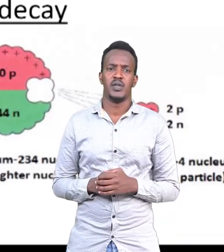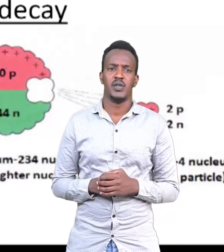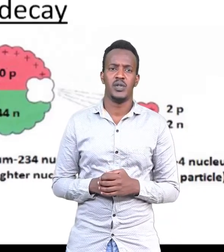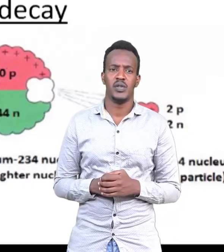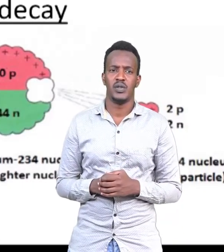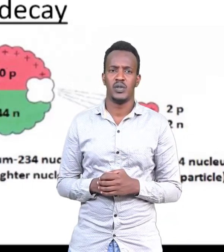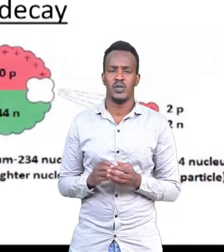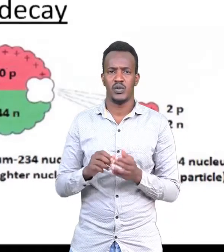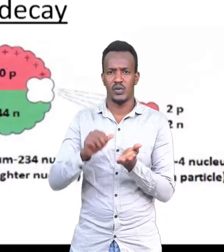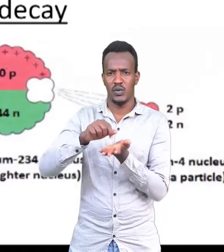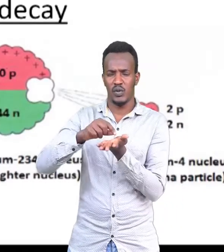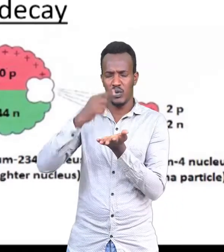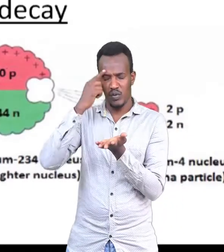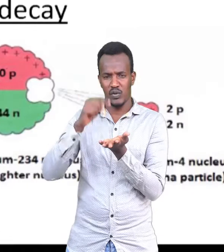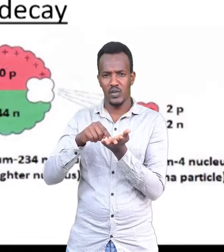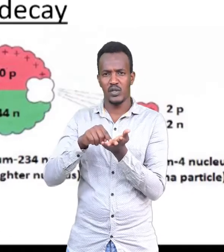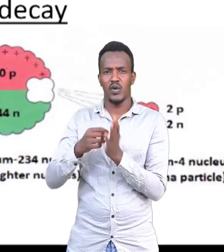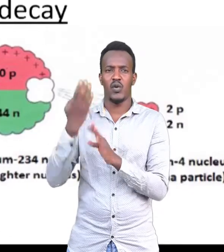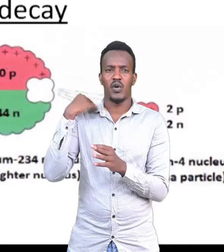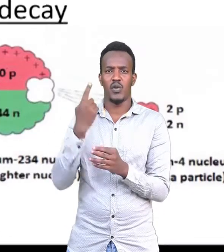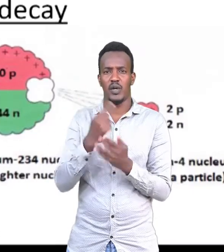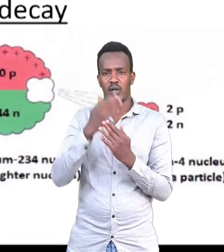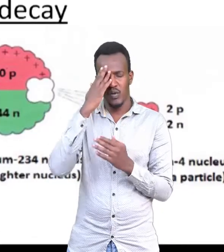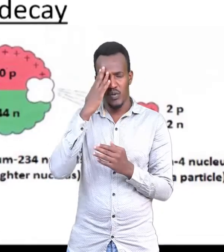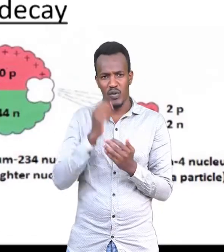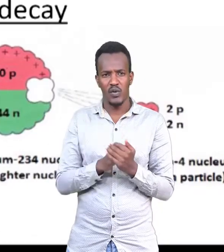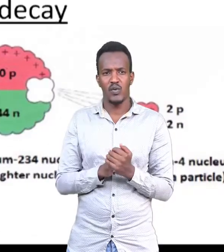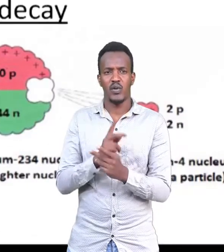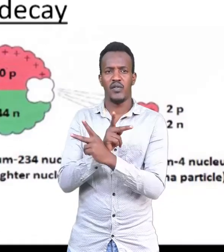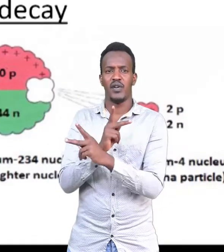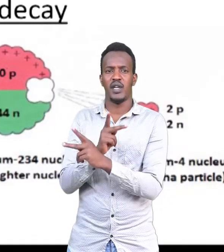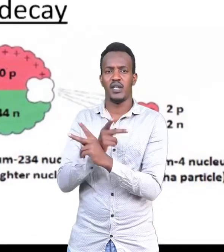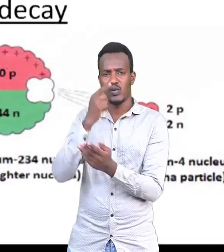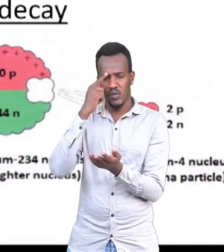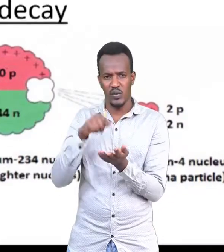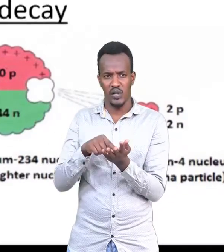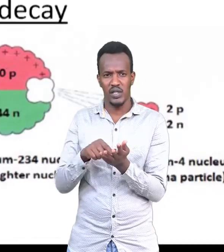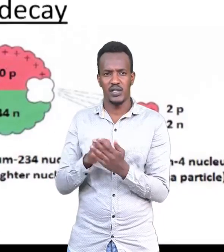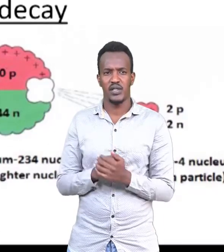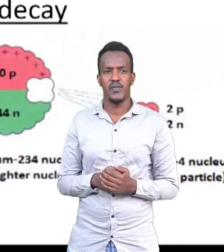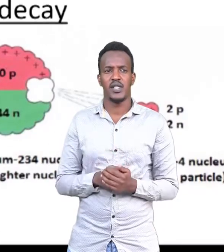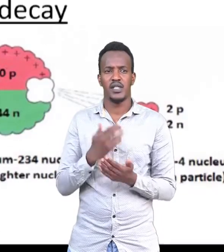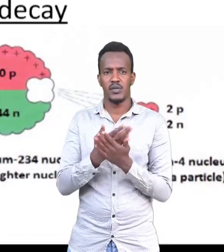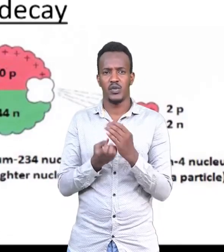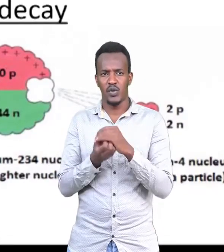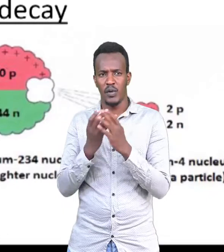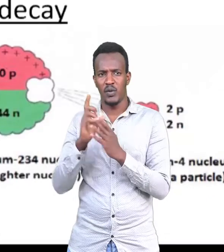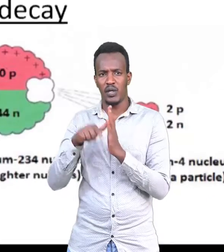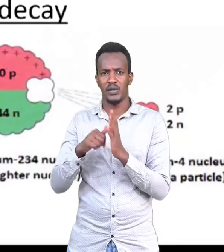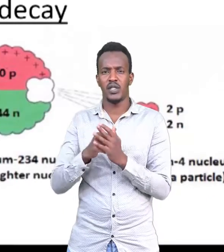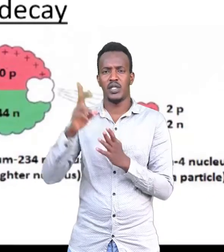nucleus hore ee markaas dhigayinka sameeyayso maxaa loo yaqaanaa waa parent nucleus way qaybaha dambe markaas soo baxayna maxaa loo oranayaa